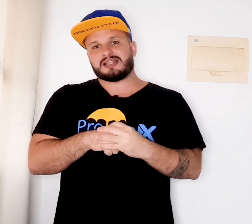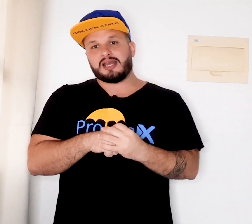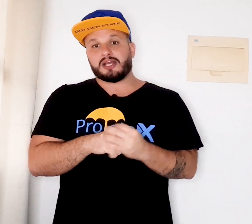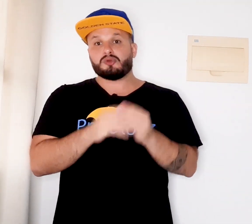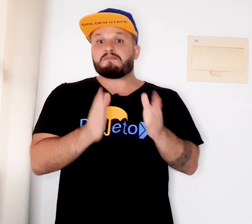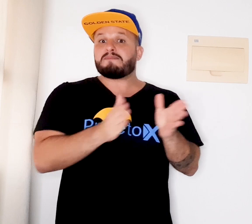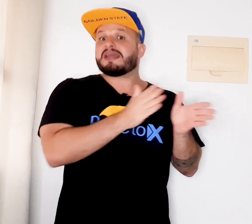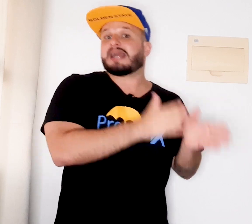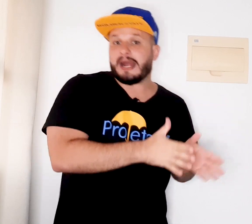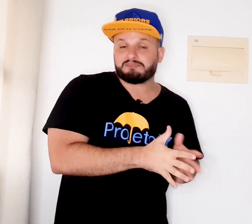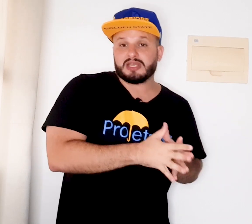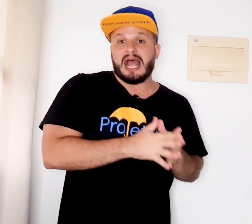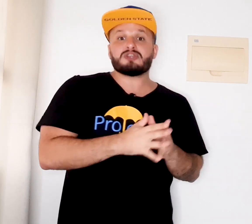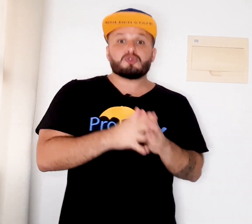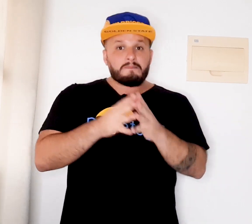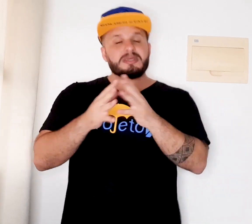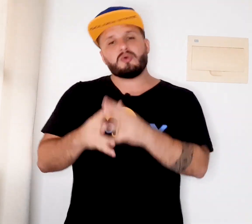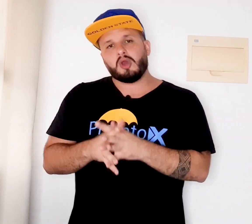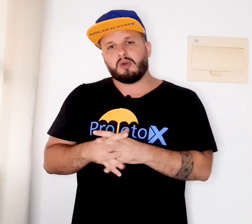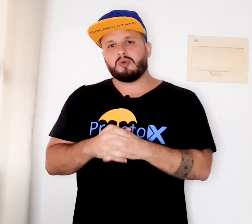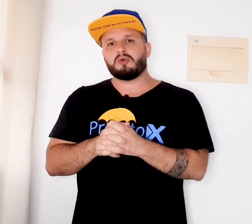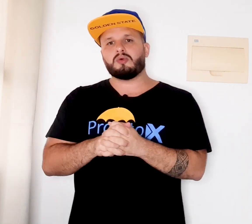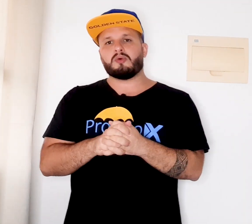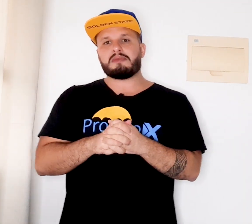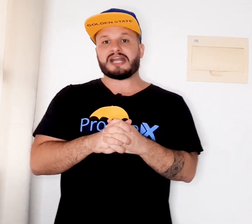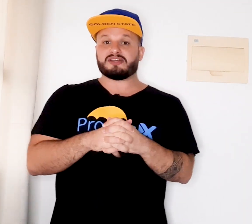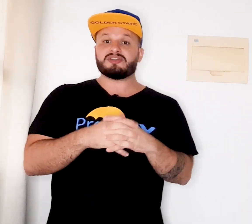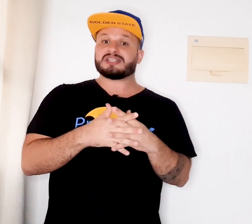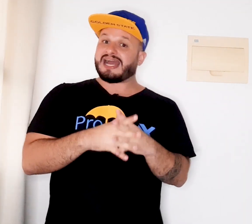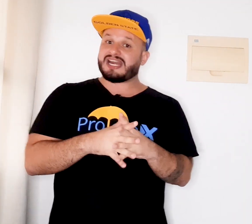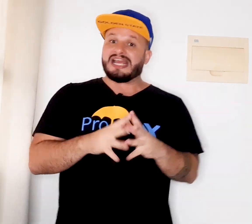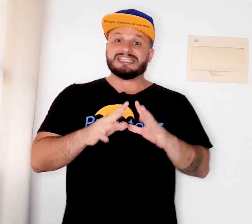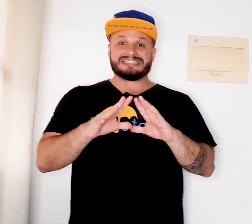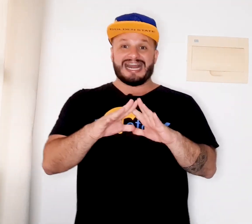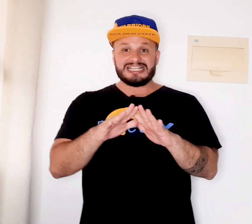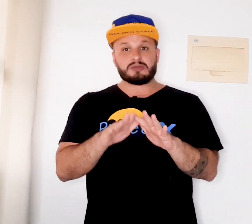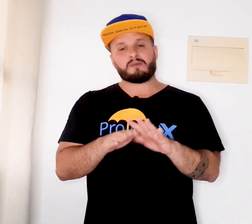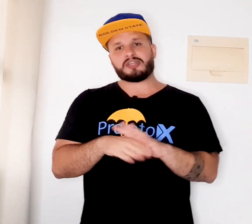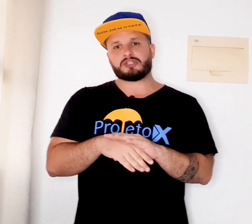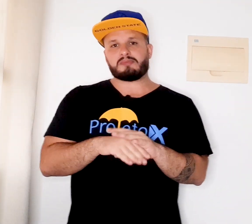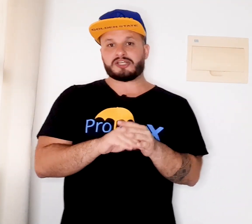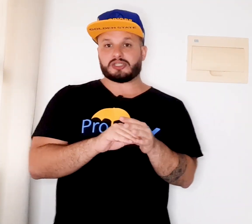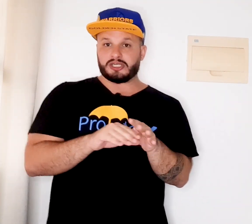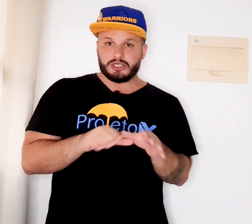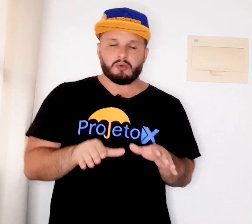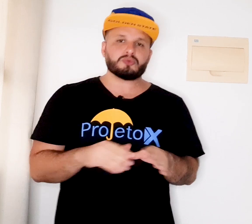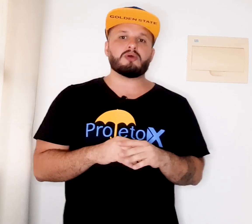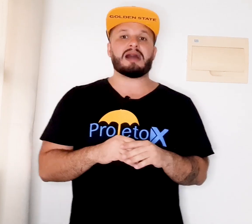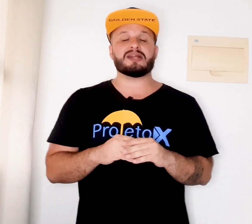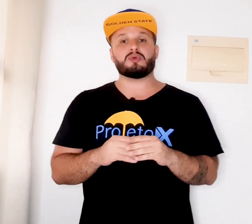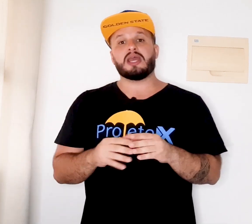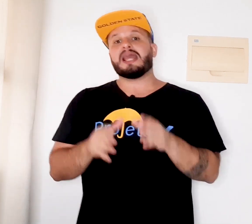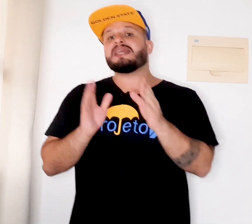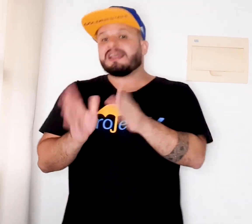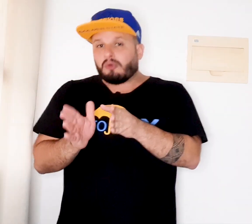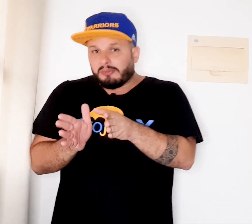saída do PPK. Assumiu o Martín Vizcarra já nesse contexto bastante conturbado, e quando